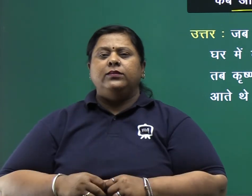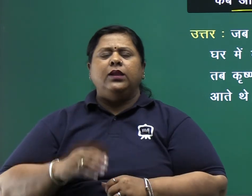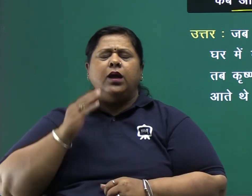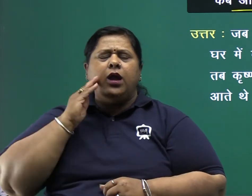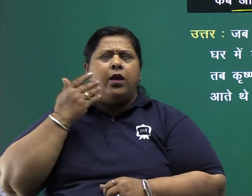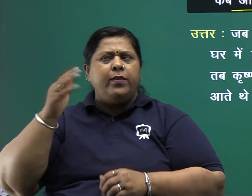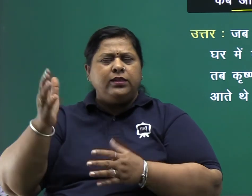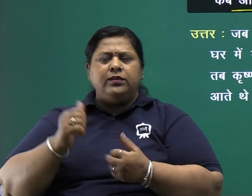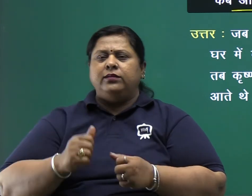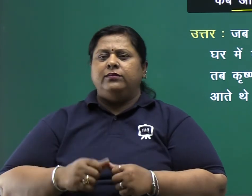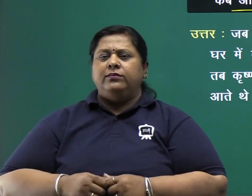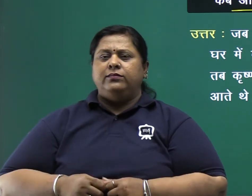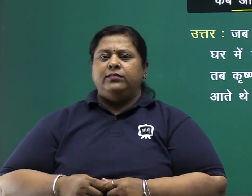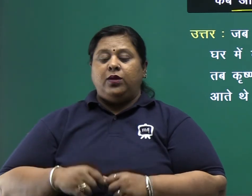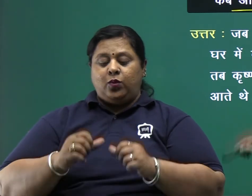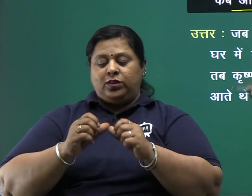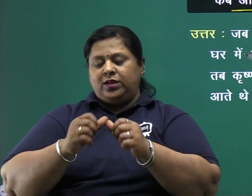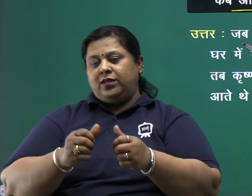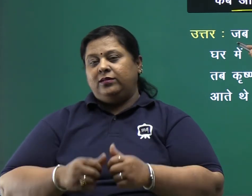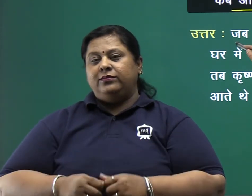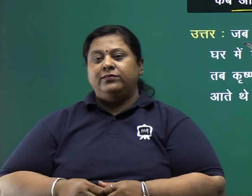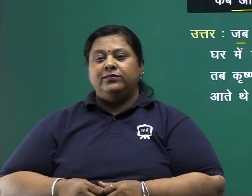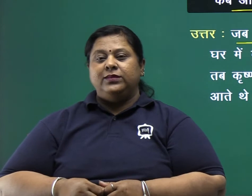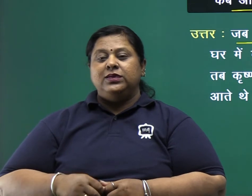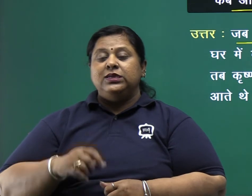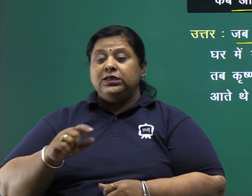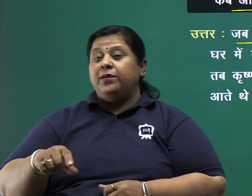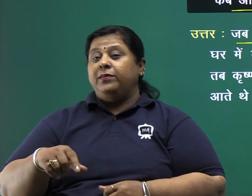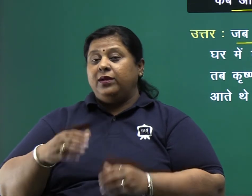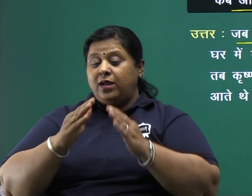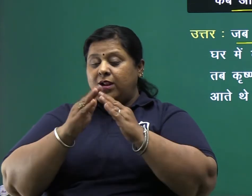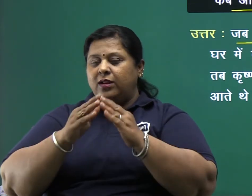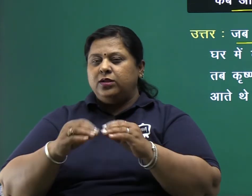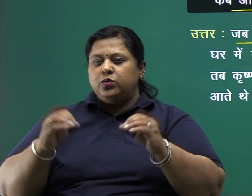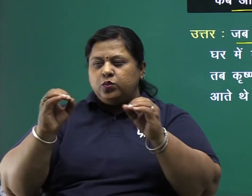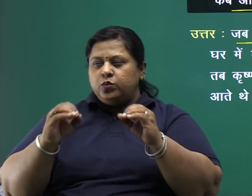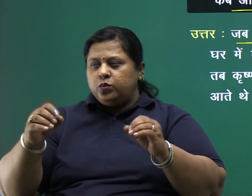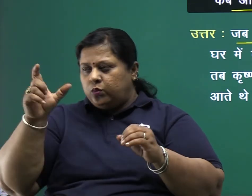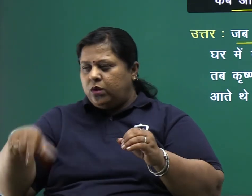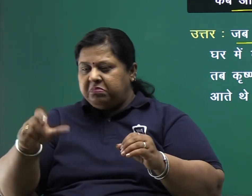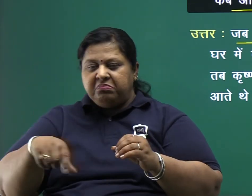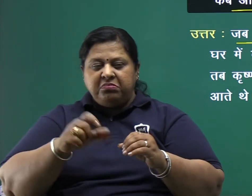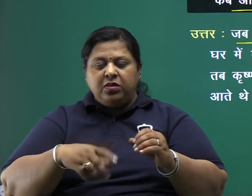कब आते थे? उत्तर है जब घर सूना होता